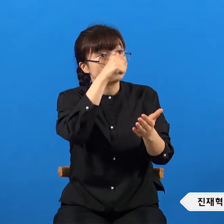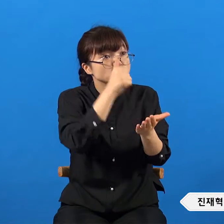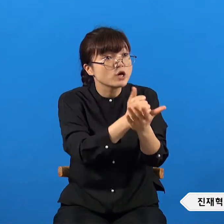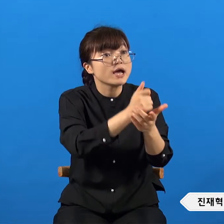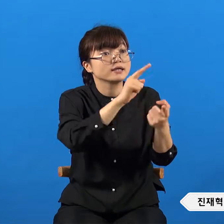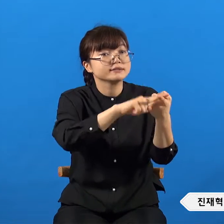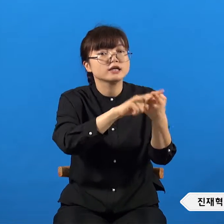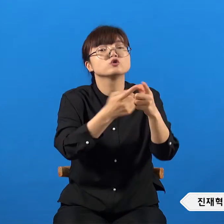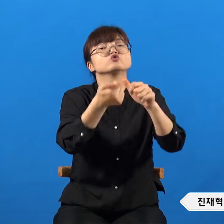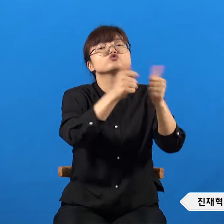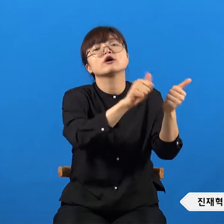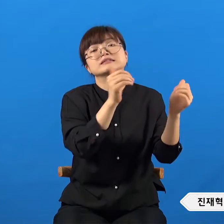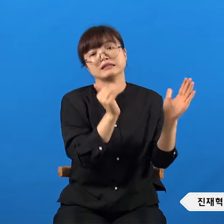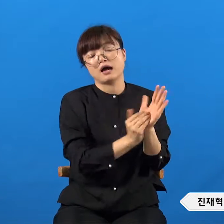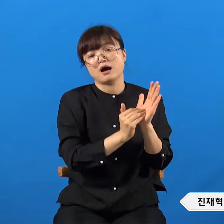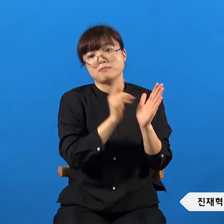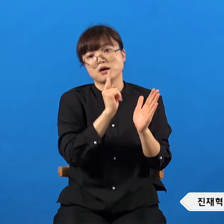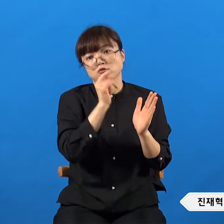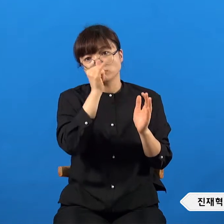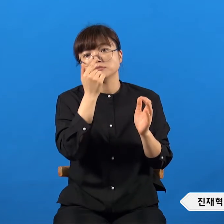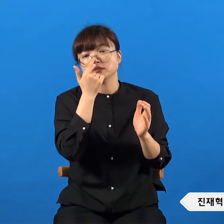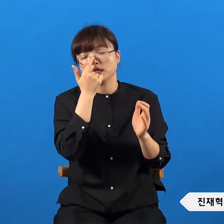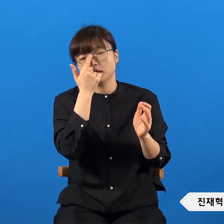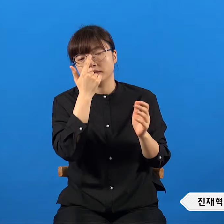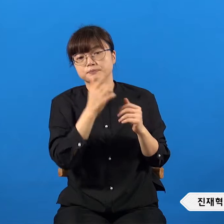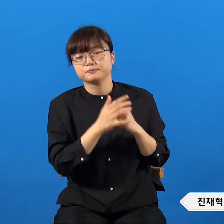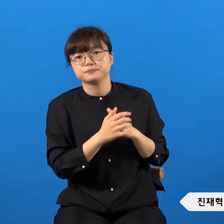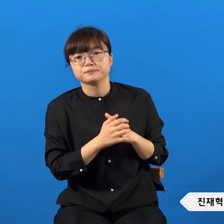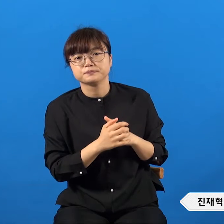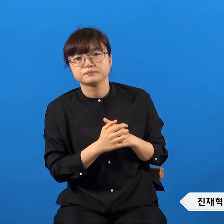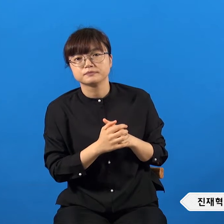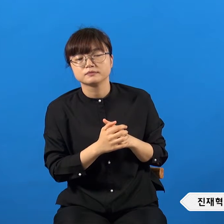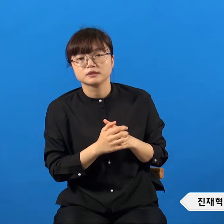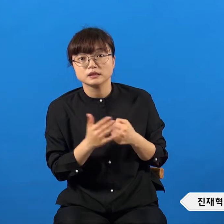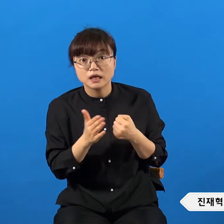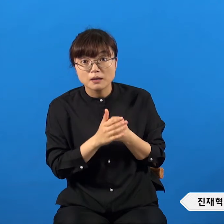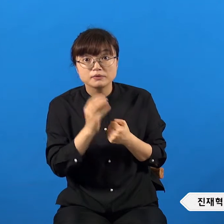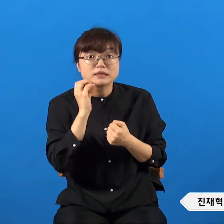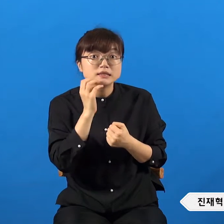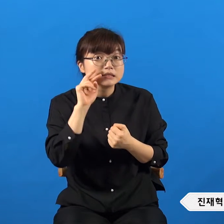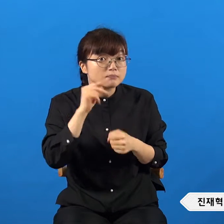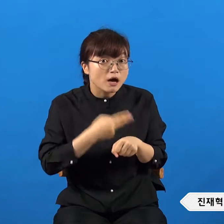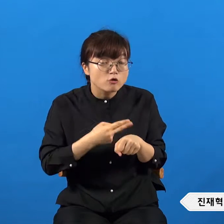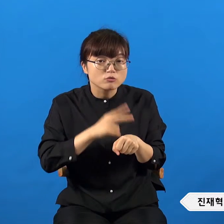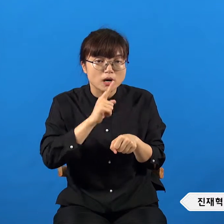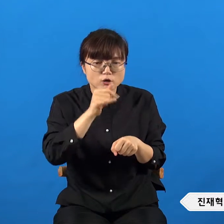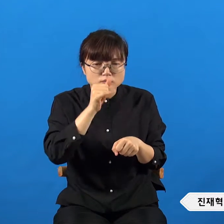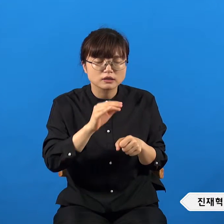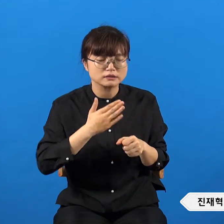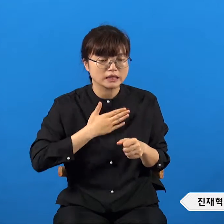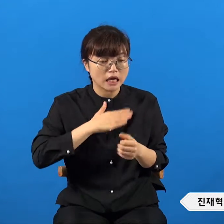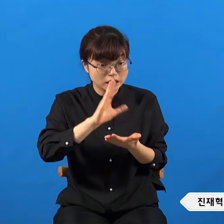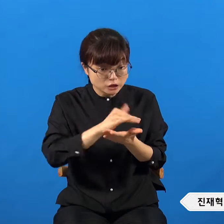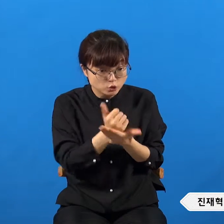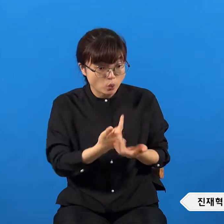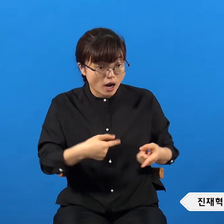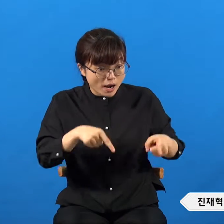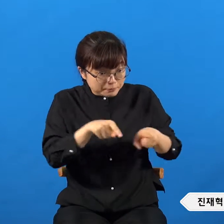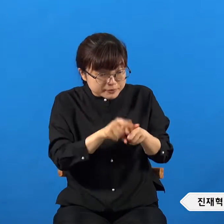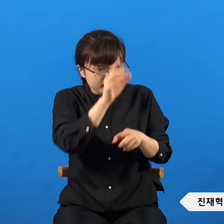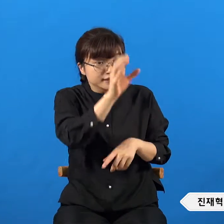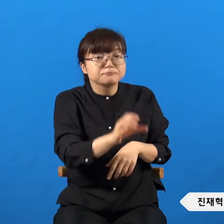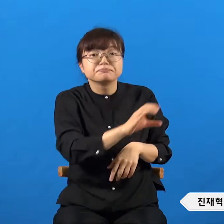대하여 죽었다라고 말씀하고 계십니다. 그래서 사도 바울은 말씀합니다. 내가 그리스도와